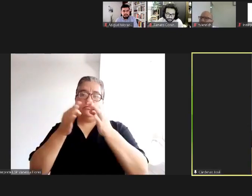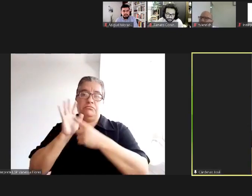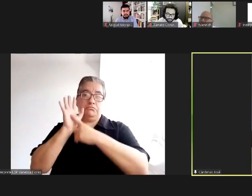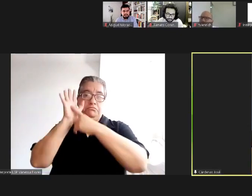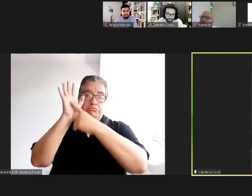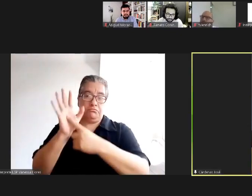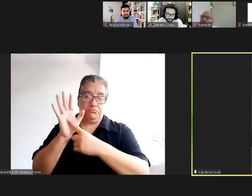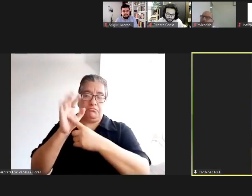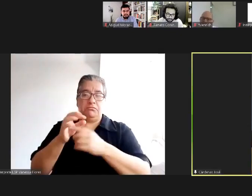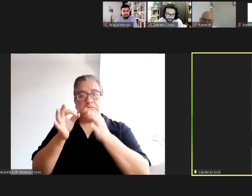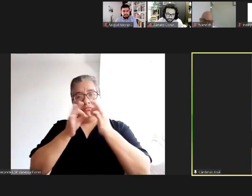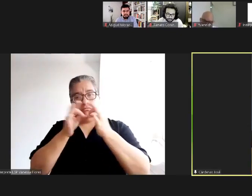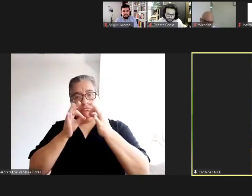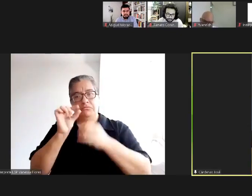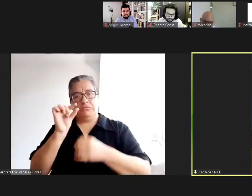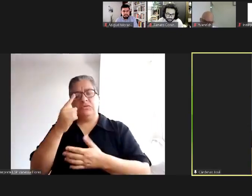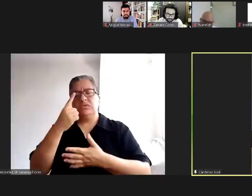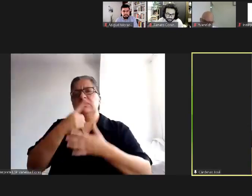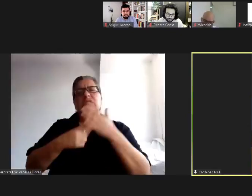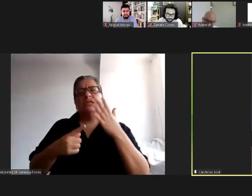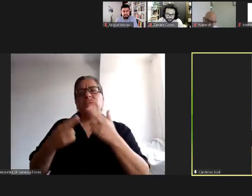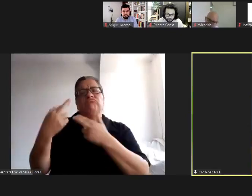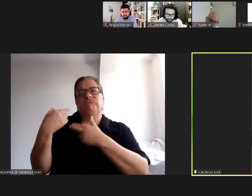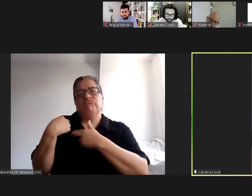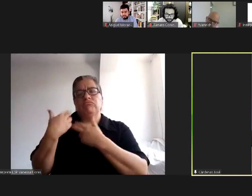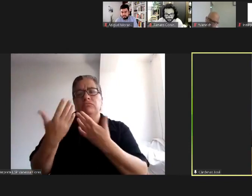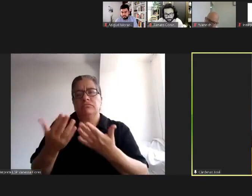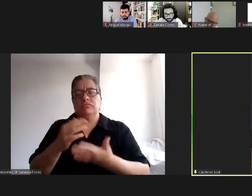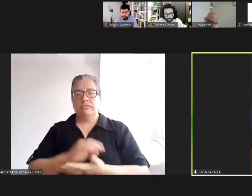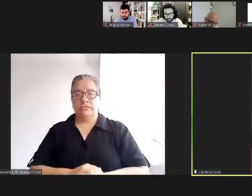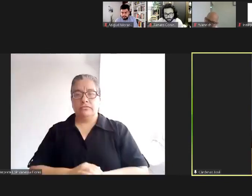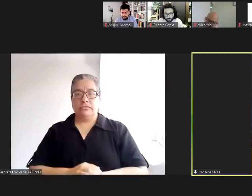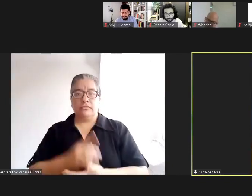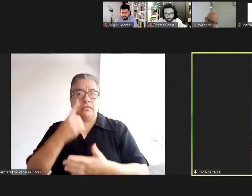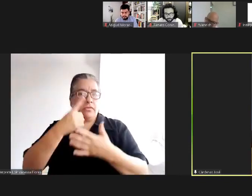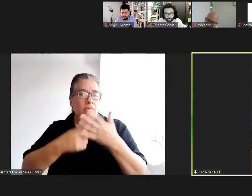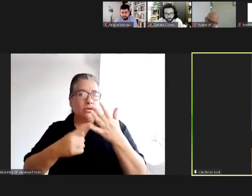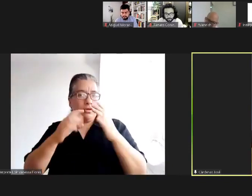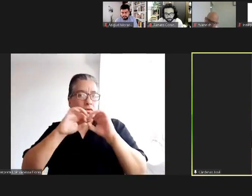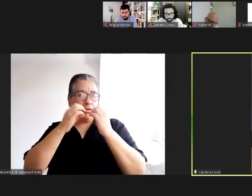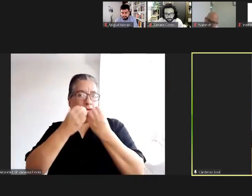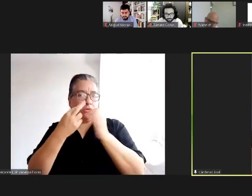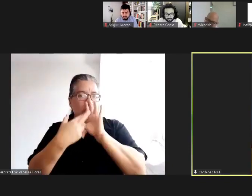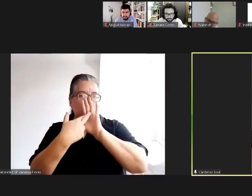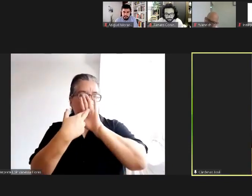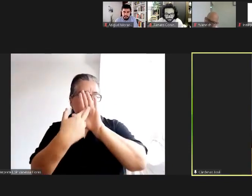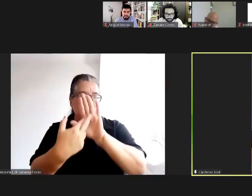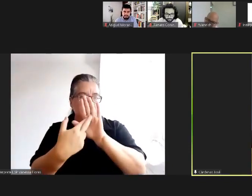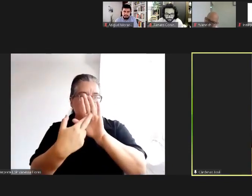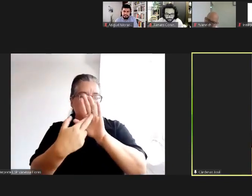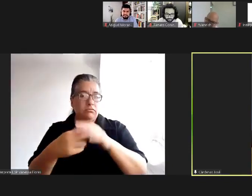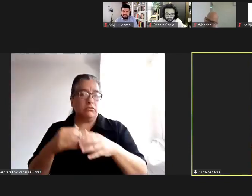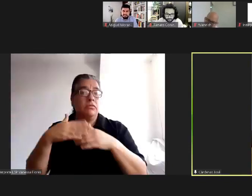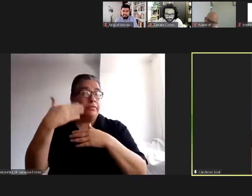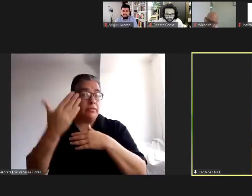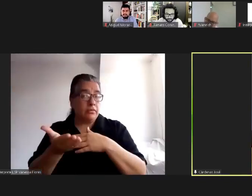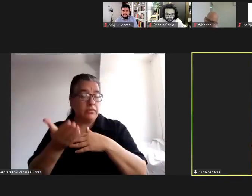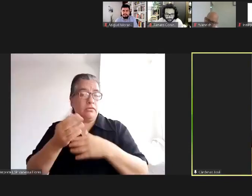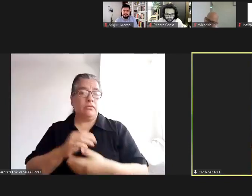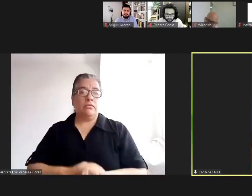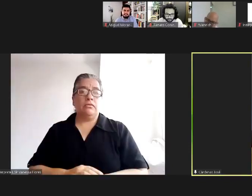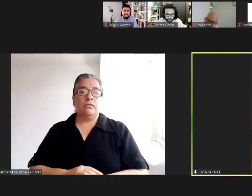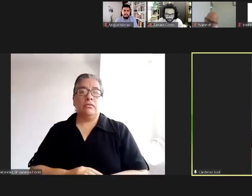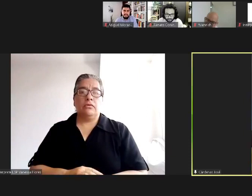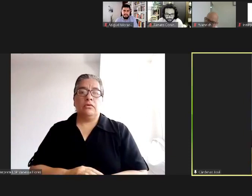mencionar un poco lo que hace, un poco a la institución que representa. Y posteriormente vamos a